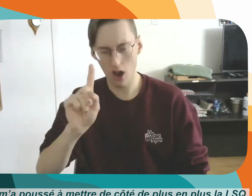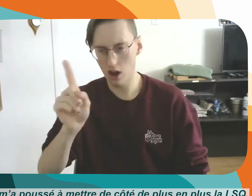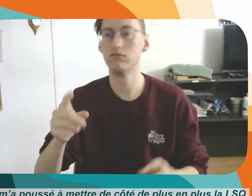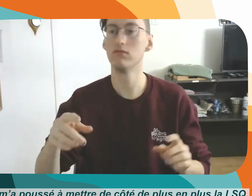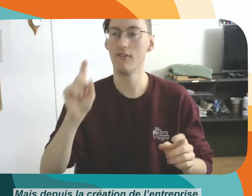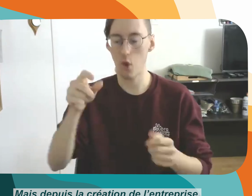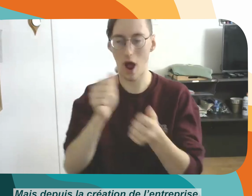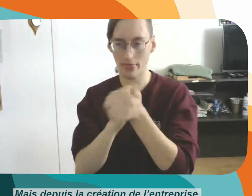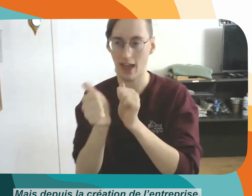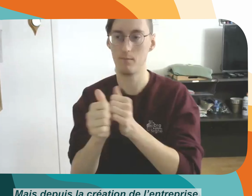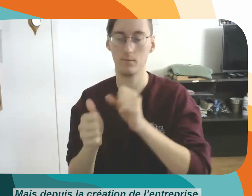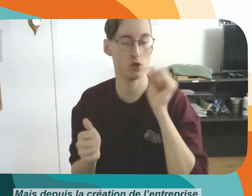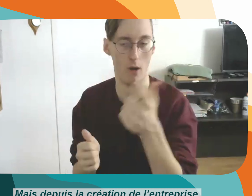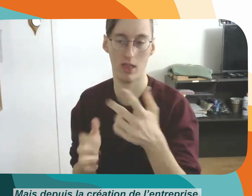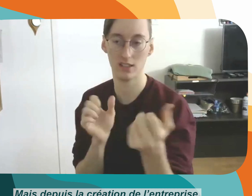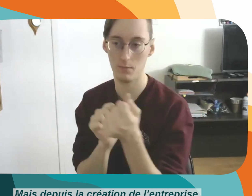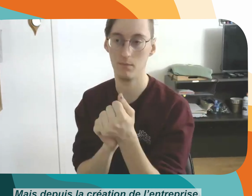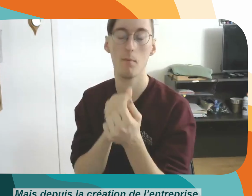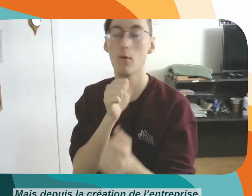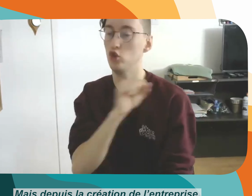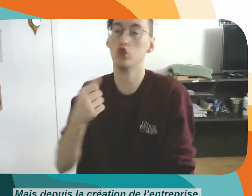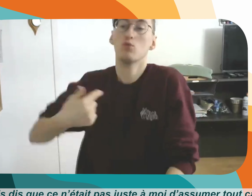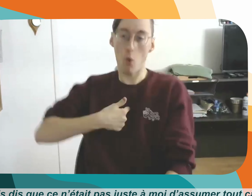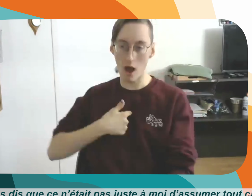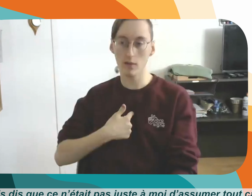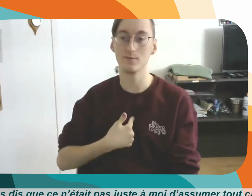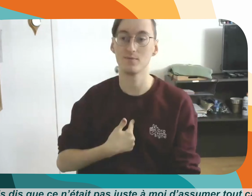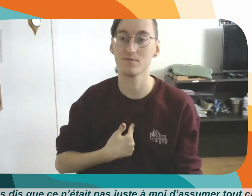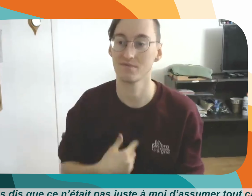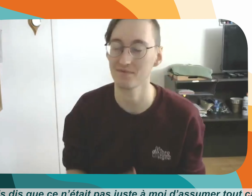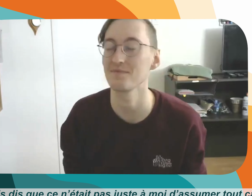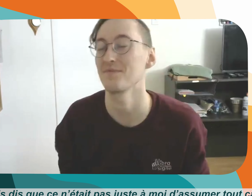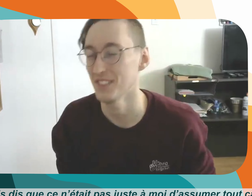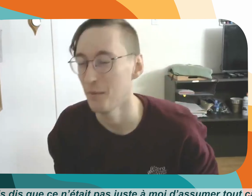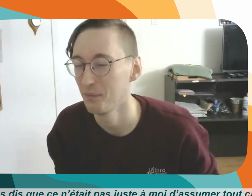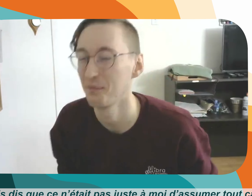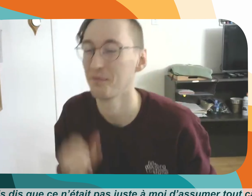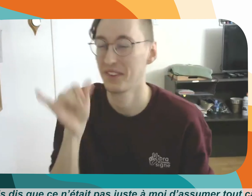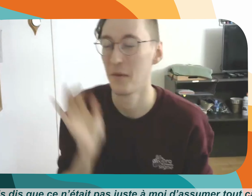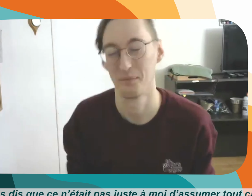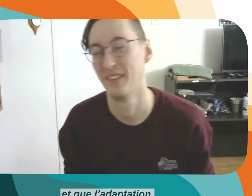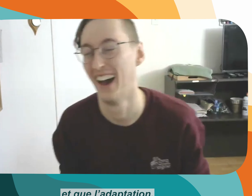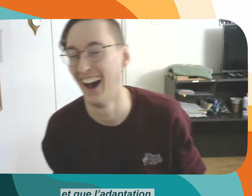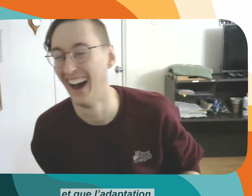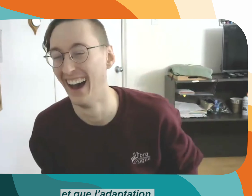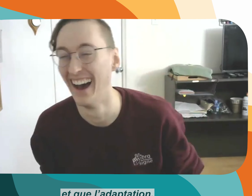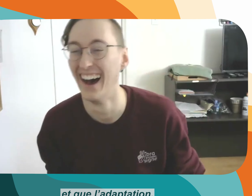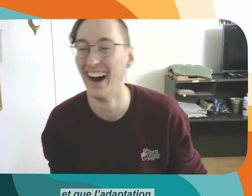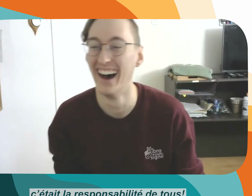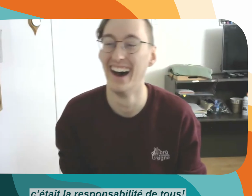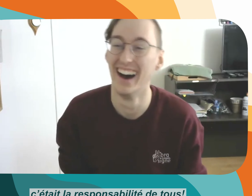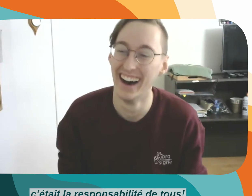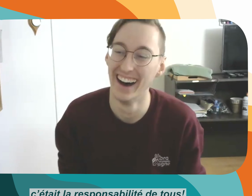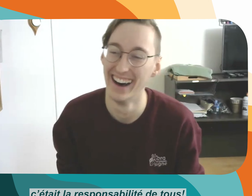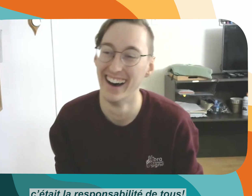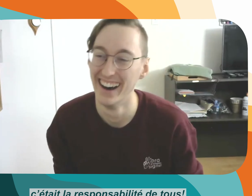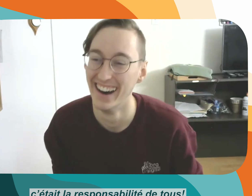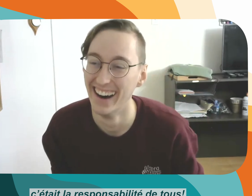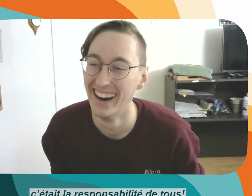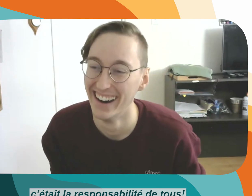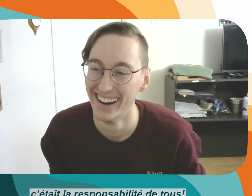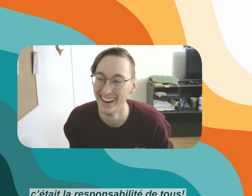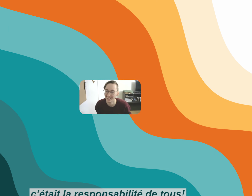en plus la LSQ. Mais depuis la création de l'entreprise, je me suis dit que ce n'était pas juste à moi d'assumer tout ça et que l'adaptation, c'était la